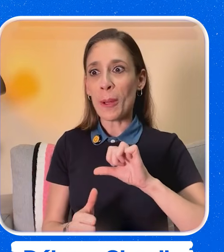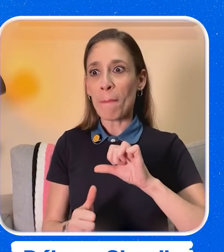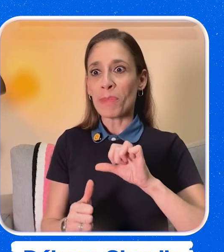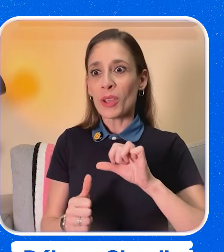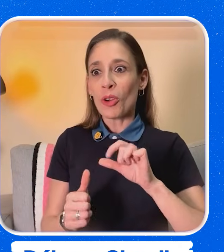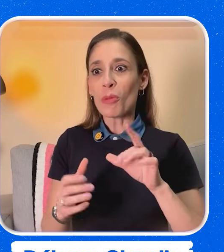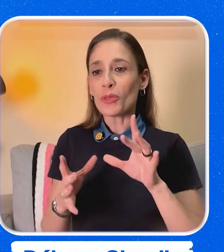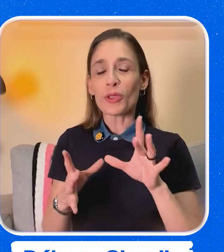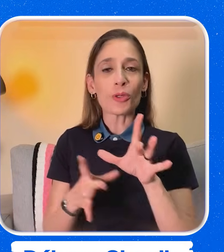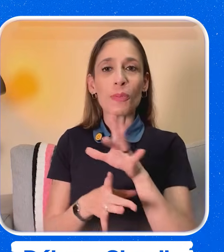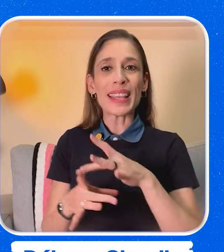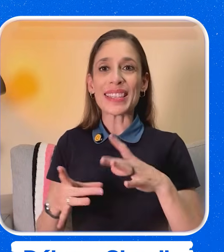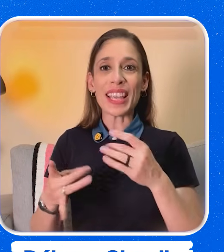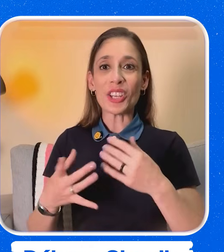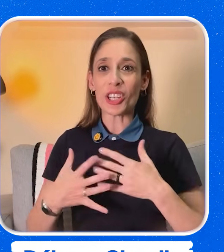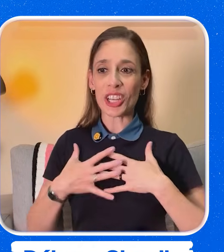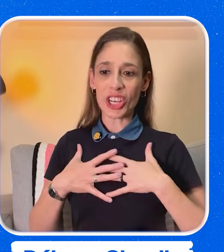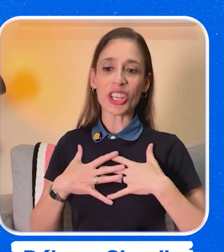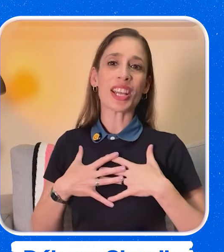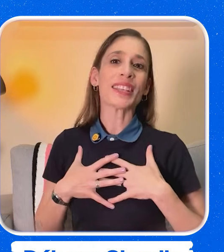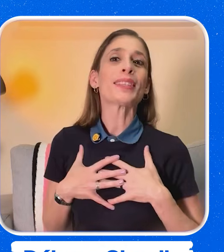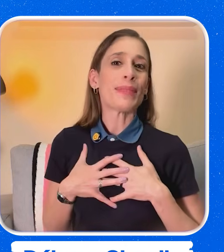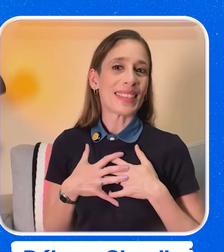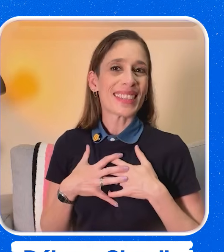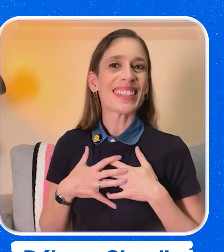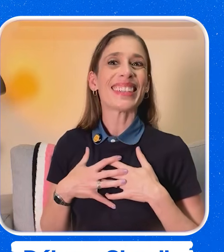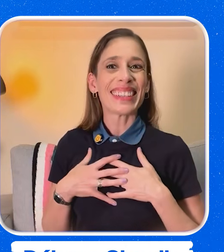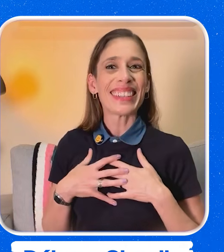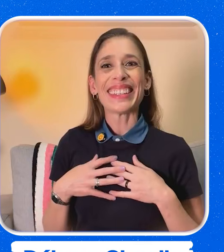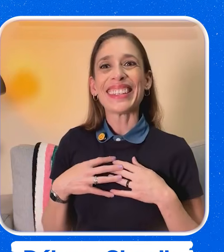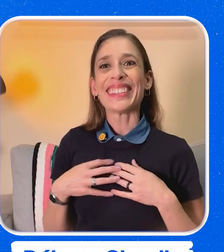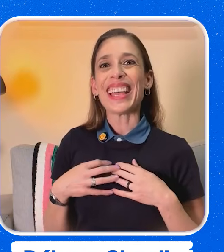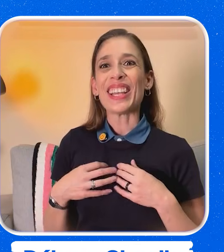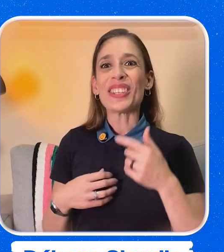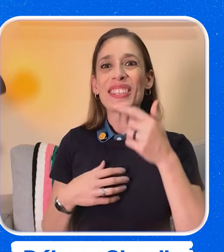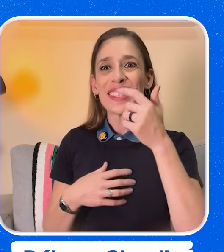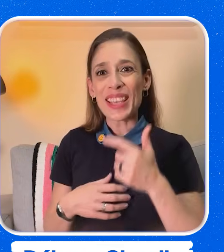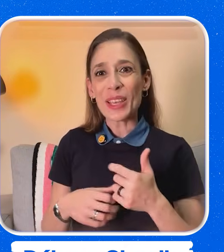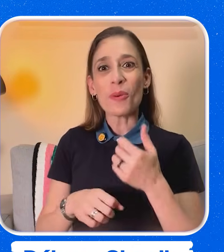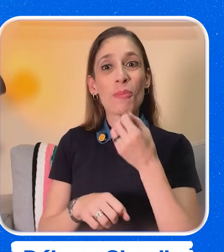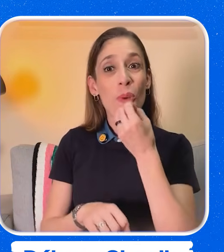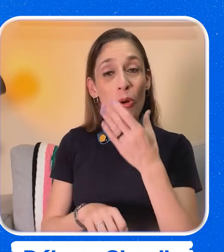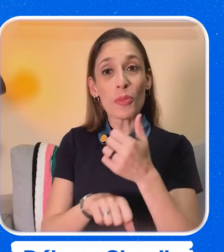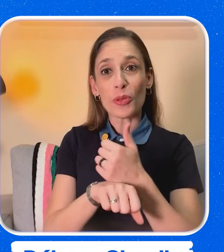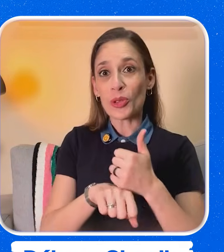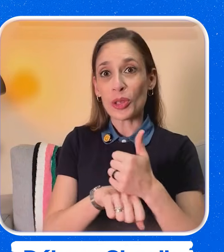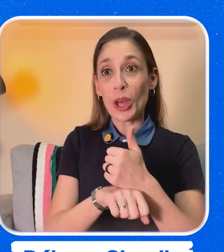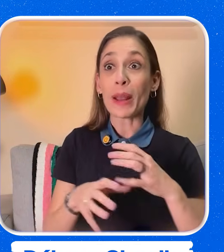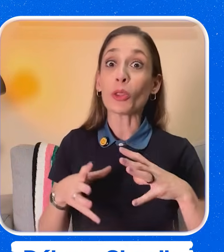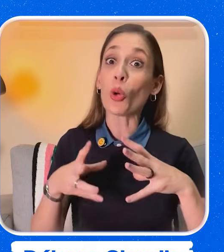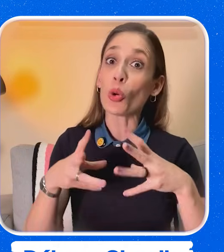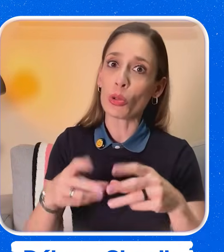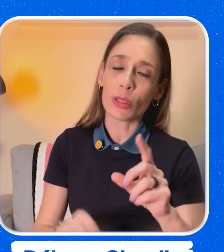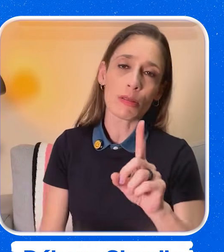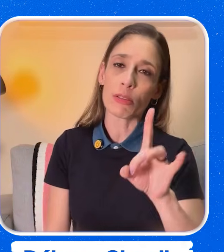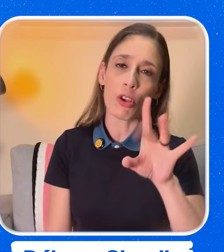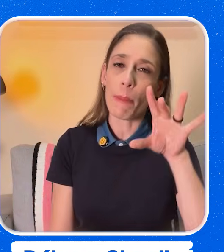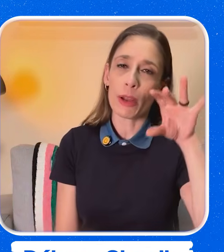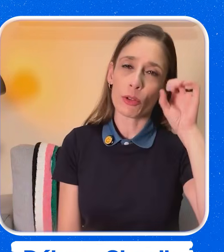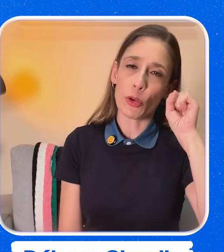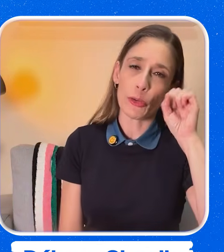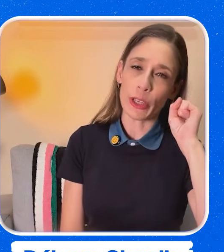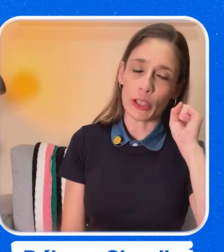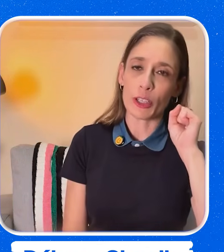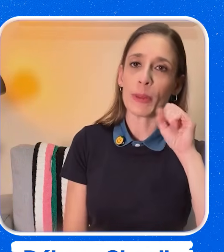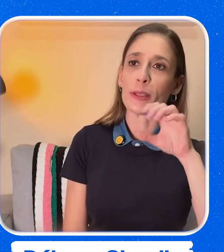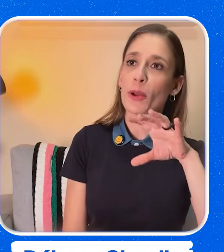toque de como se fosse um presente que a gente recebesse. né, de ser um bom profissional para todos, não só